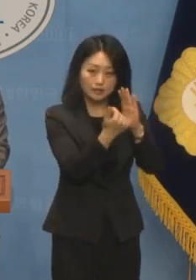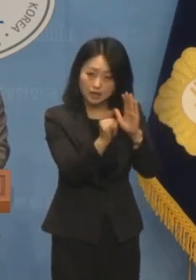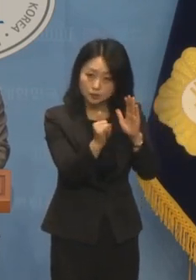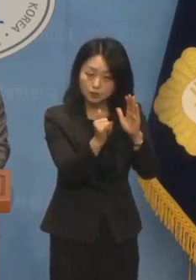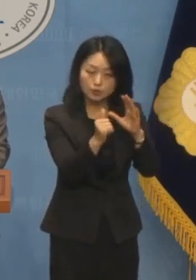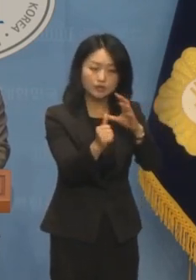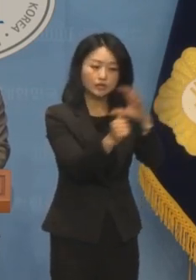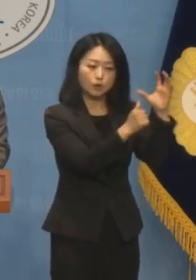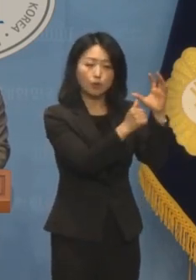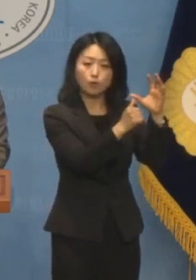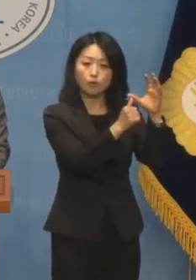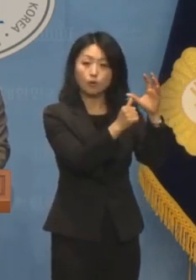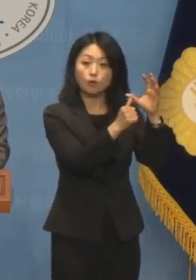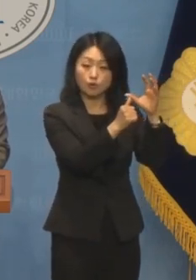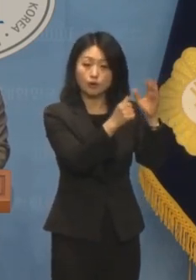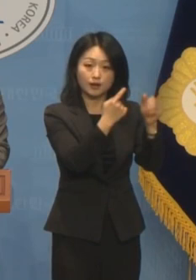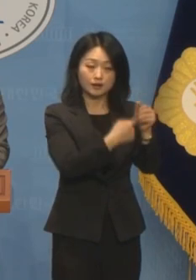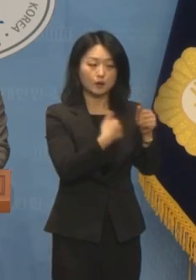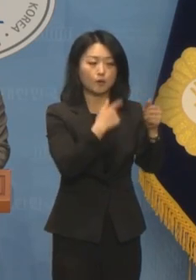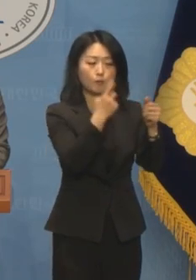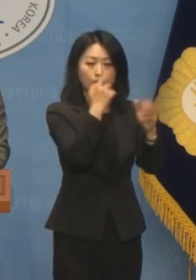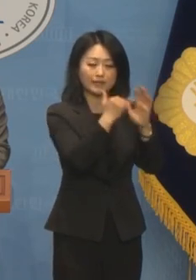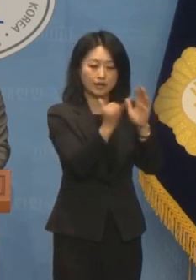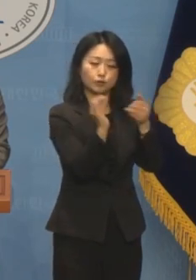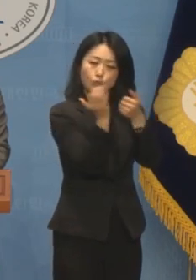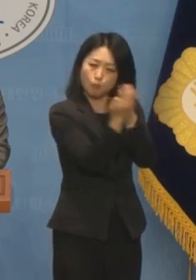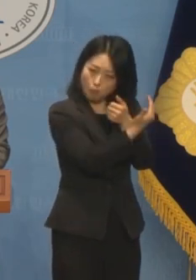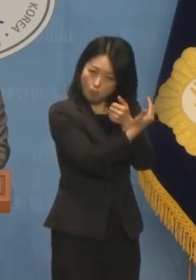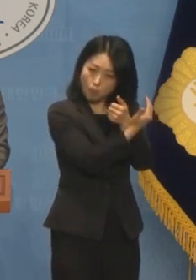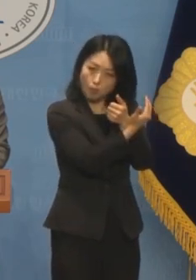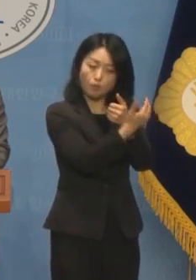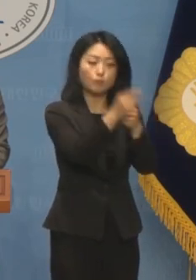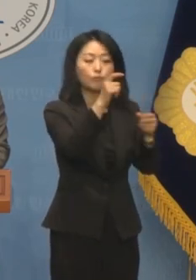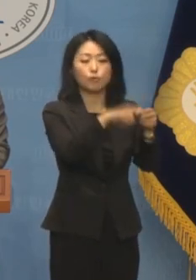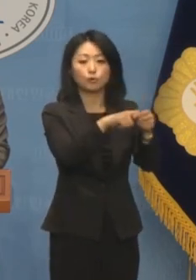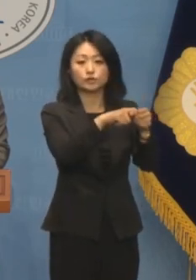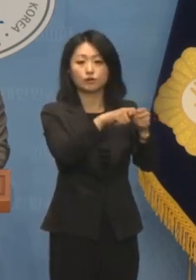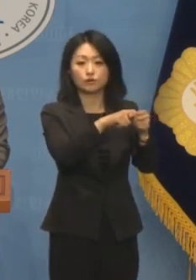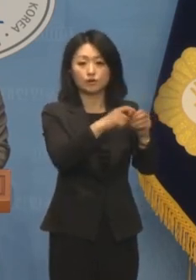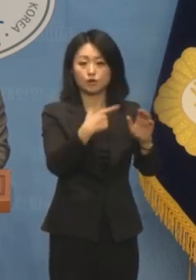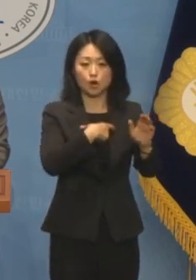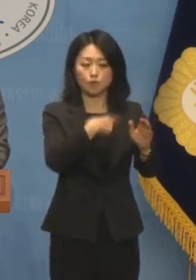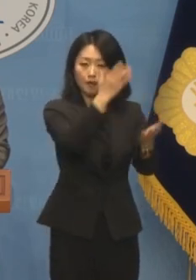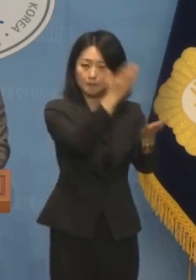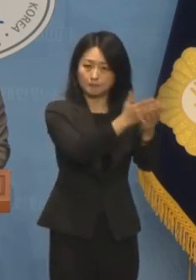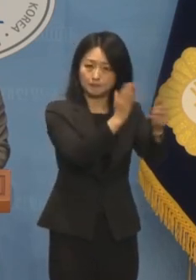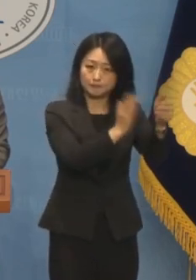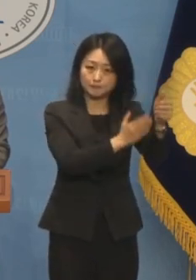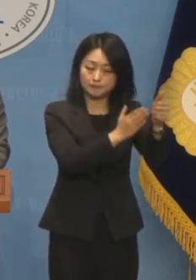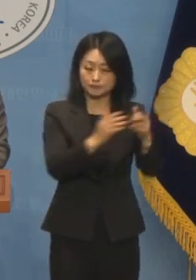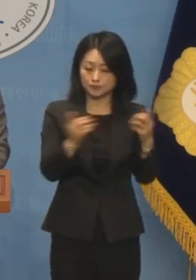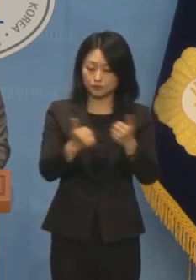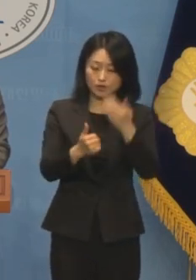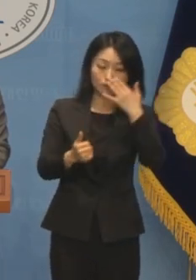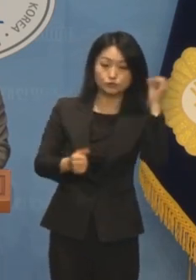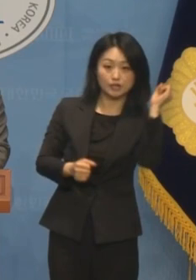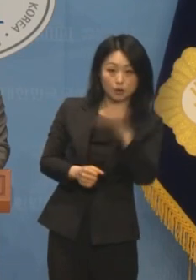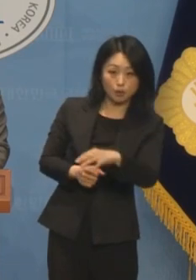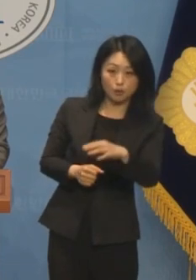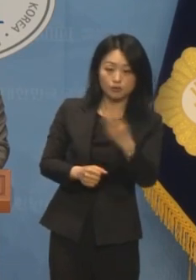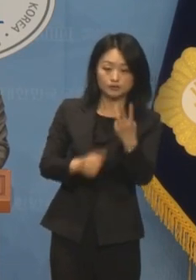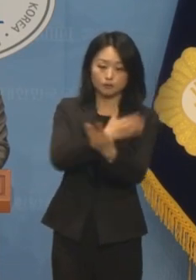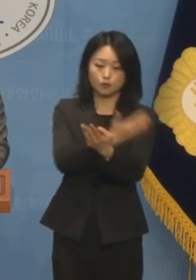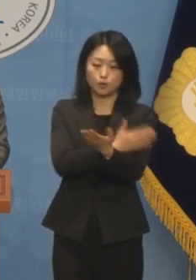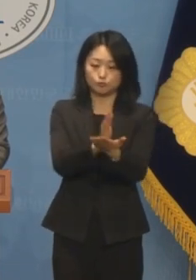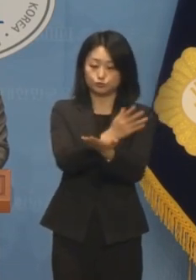사적 행사여서는 안 되는 것입니다. 국민으로부터 권력을 위임받은 대통령이 국회를 무시하고 삼권